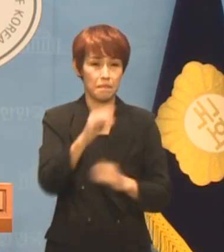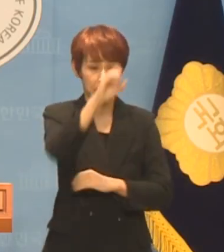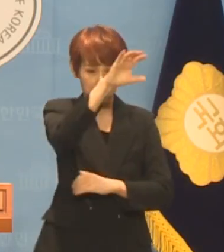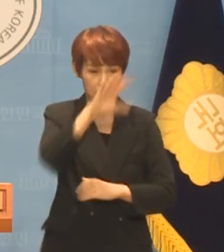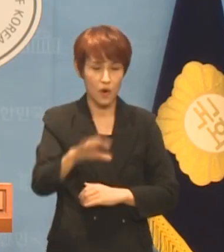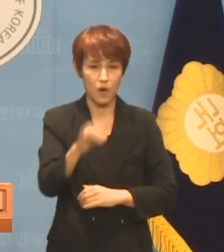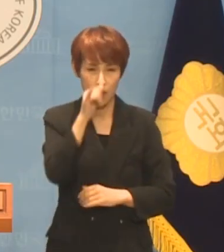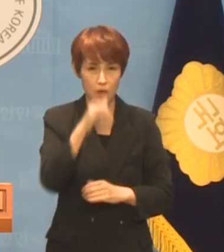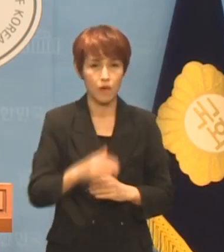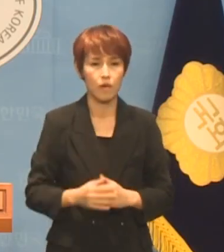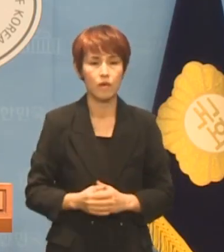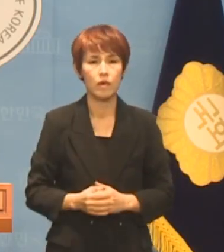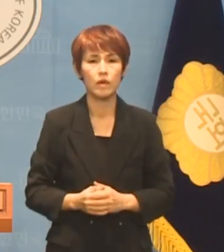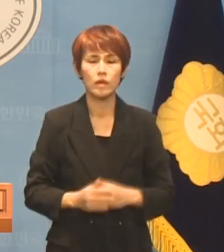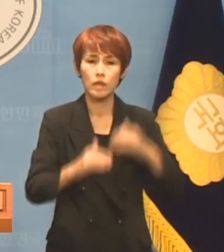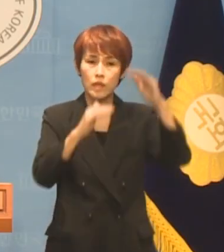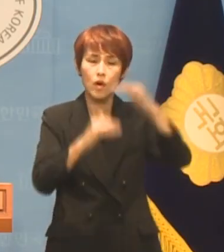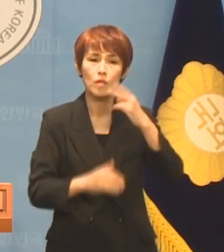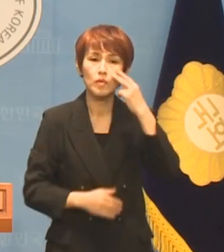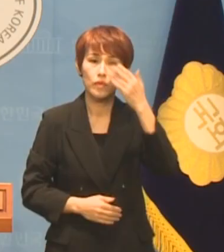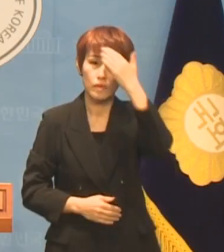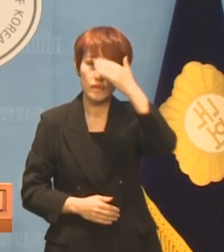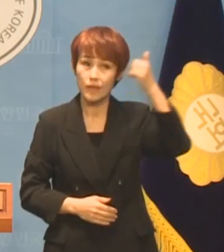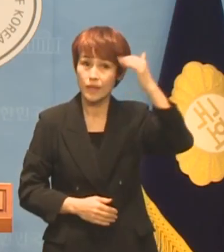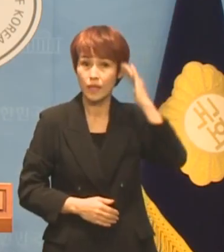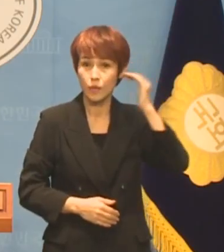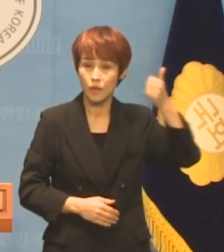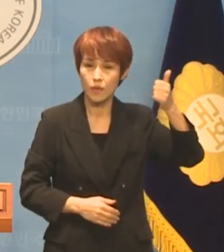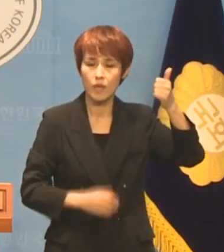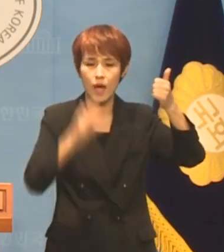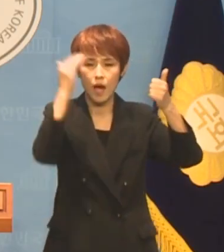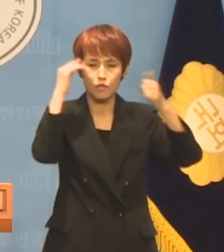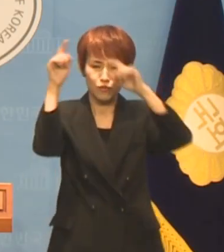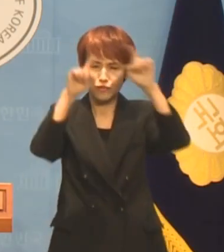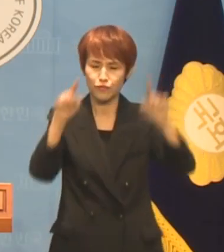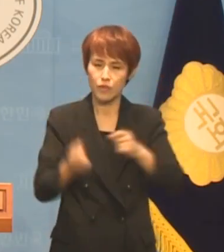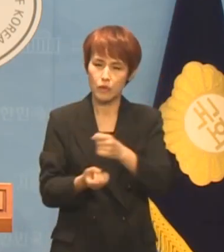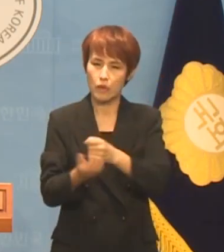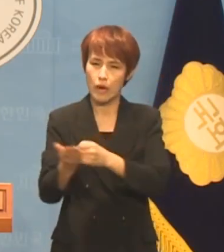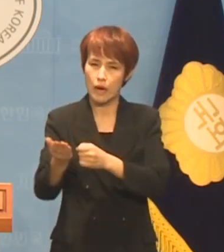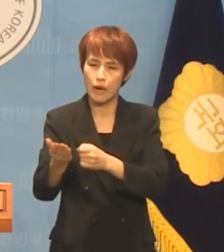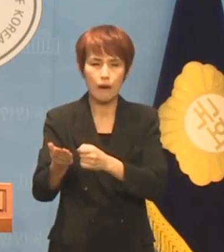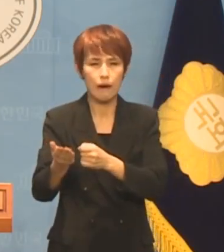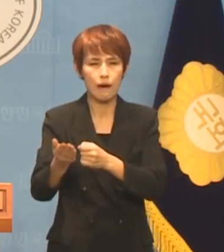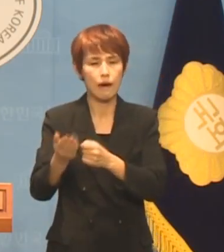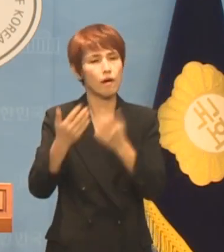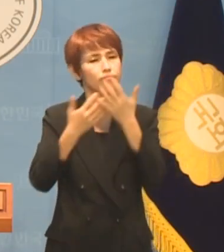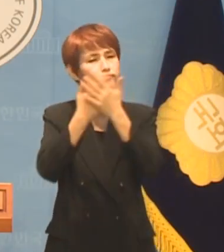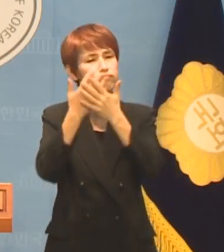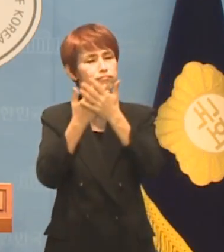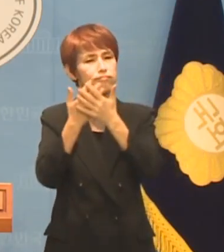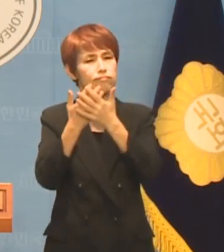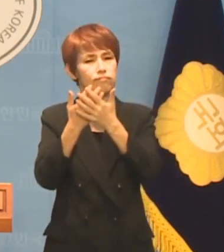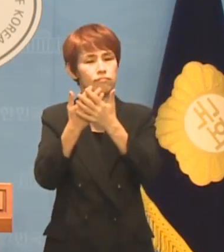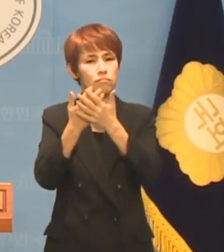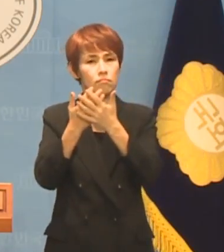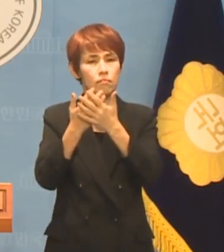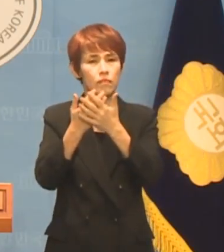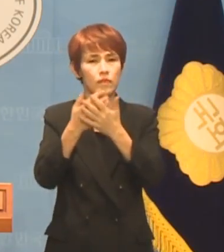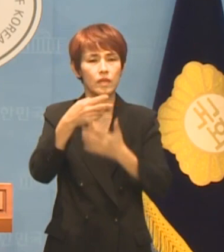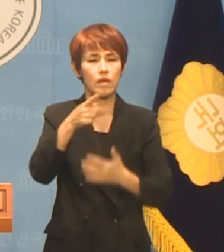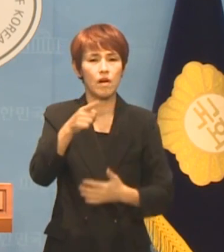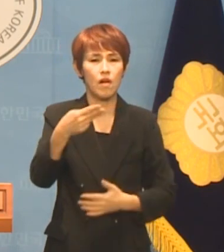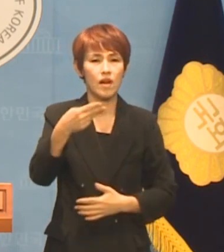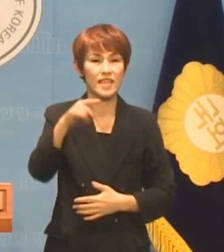이 대목은 트럼프 대통령이 한반도에 미칠 영향은 정말 예측할 수가 없습니다 라고 럴리스가